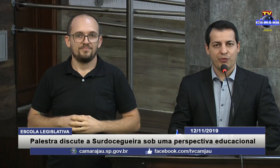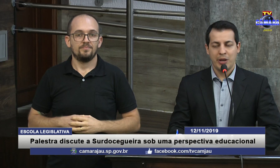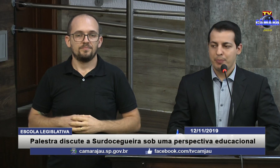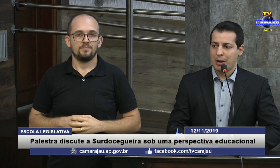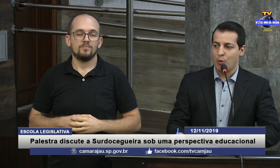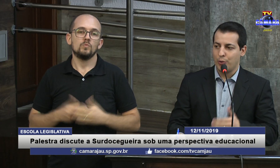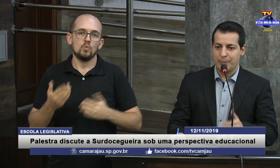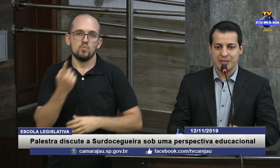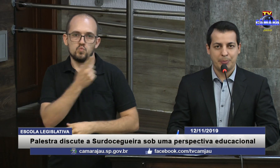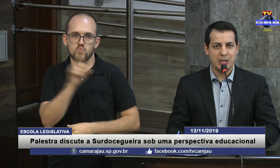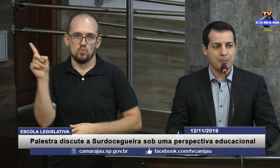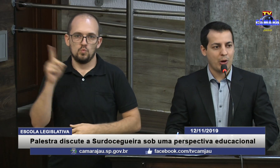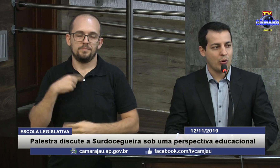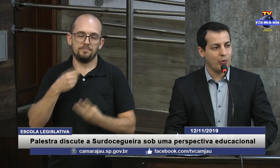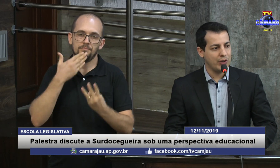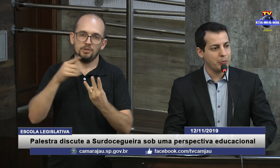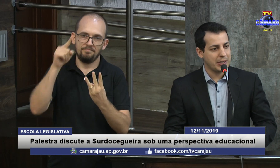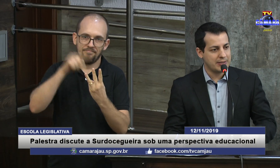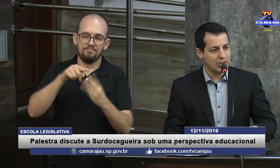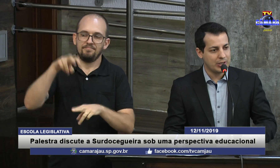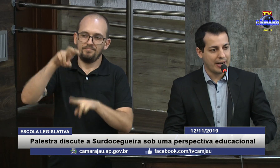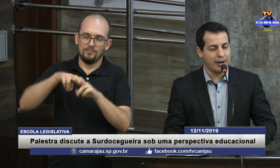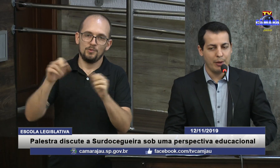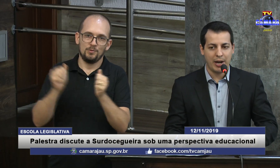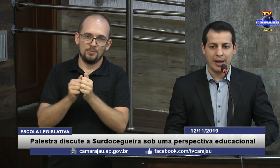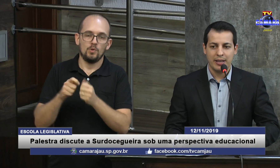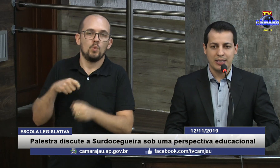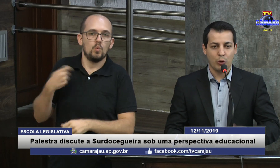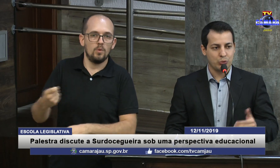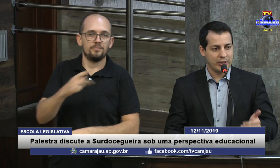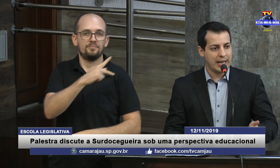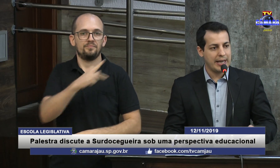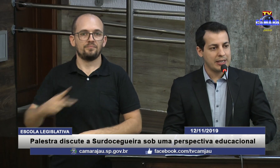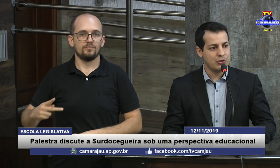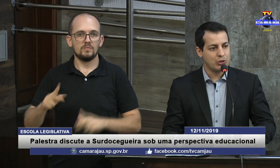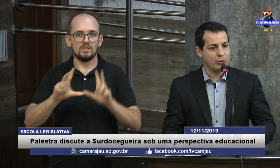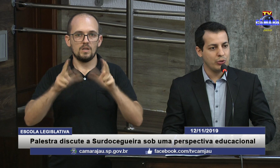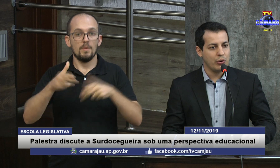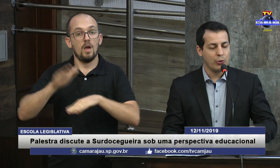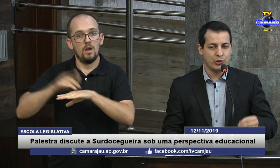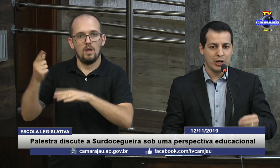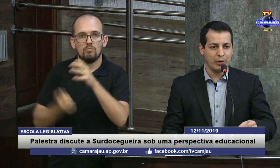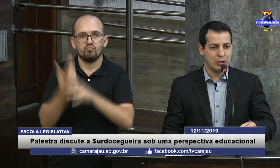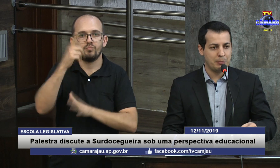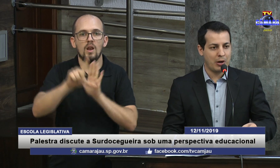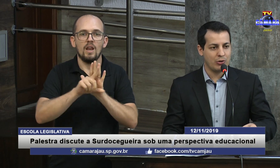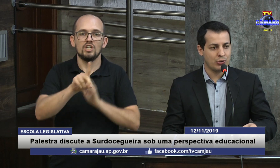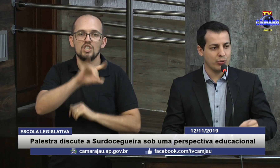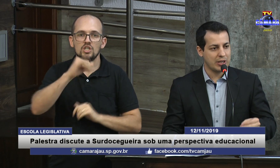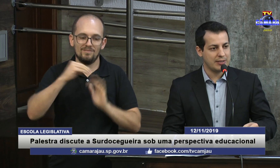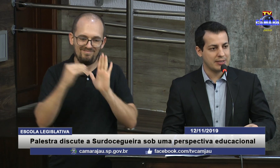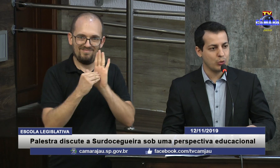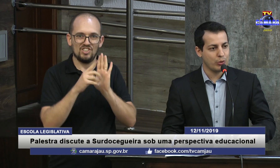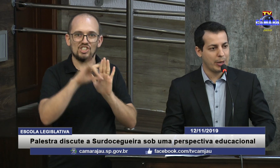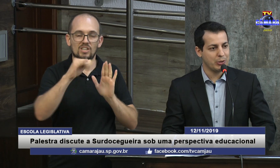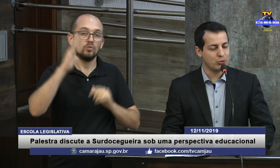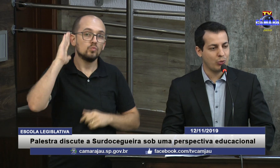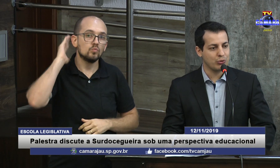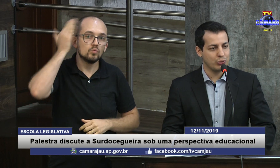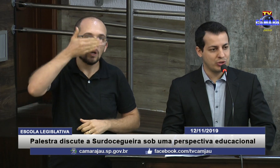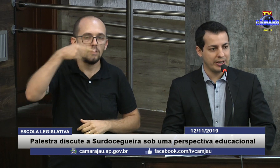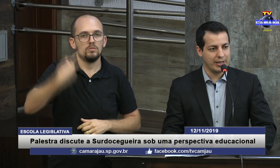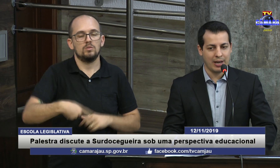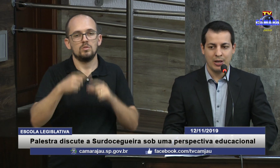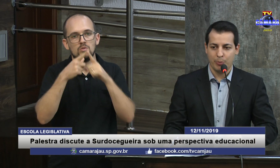E, por fim, para compor a mesa principal, eu convido o presidente da Câmara e autor da lei que instituiu o Dia Municipal de Conscientização sobre a Pessoa